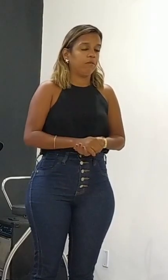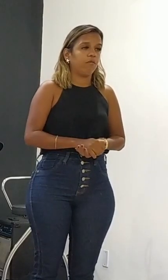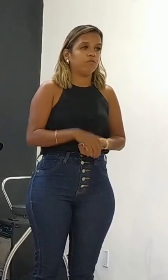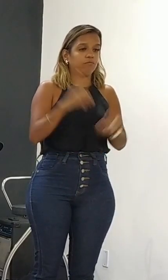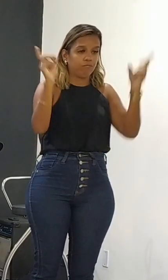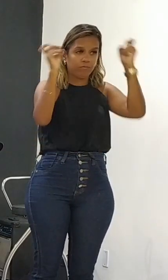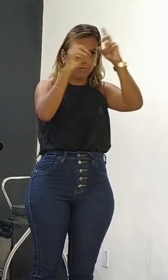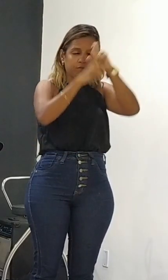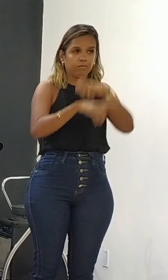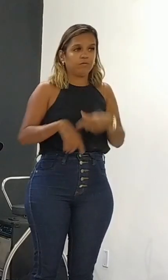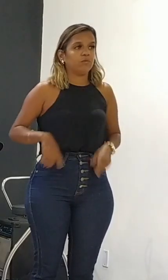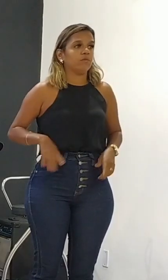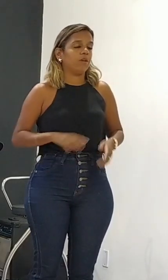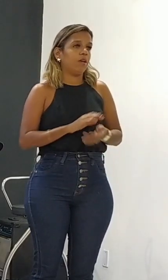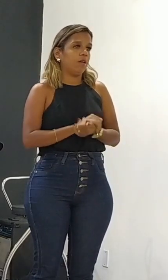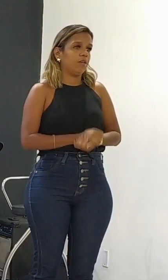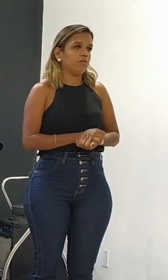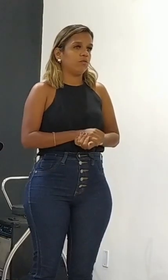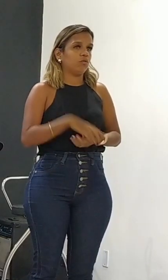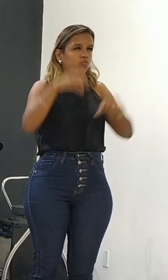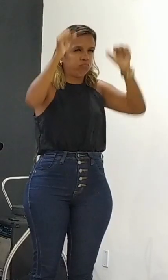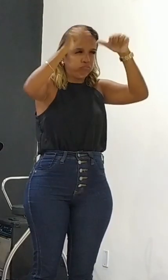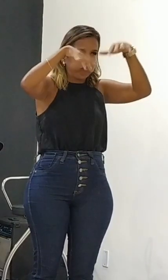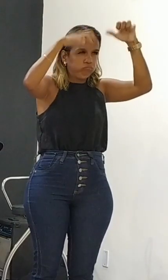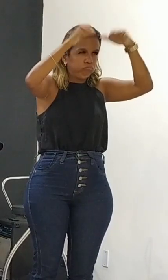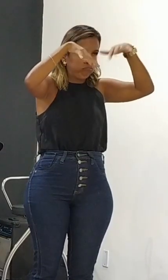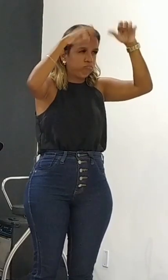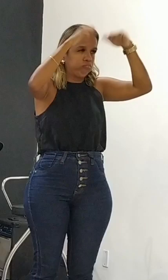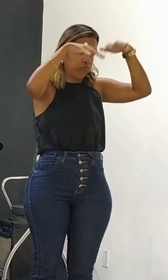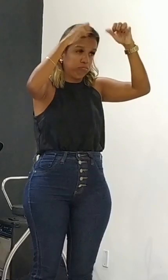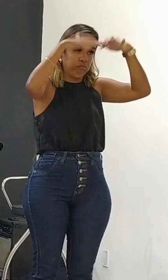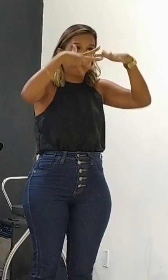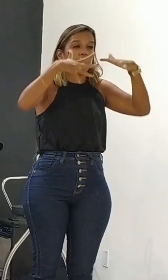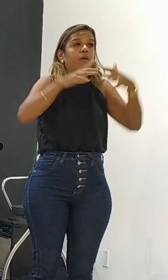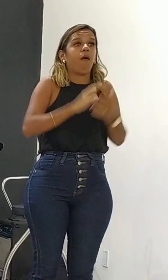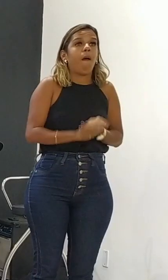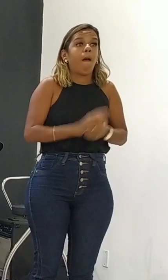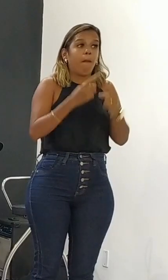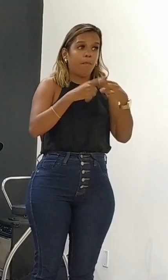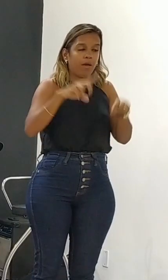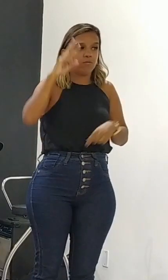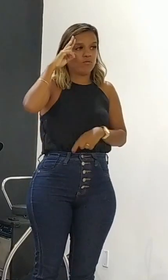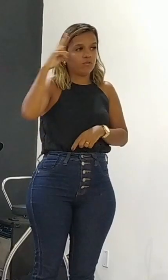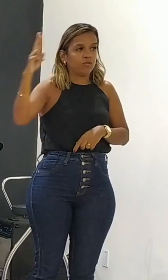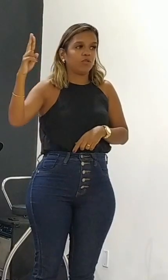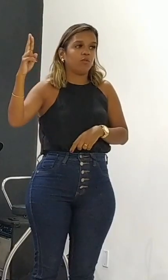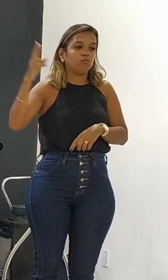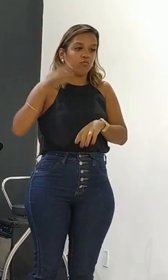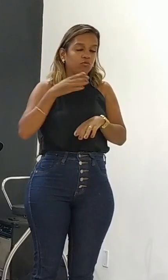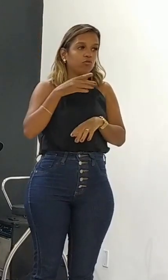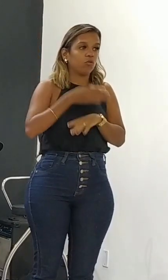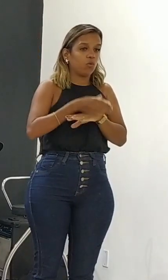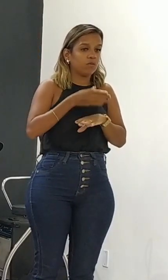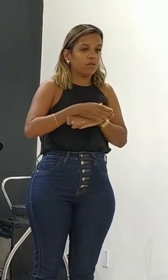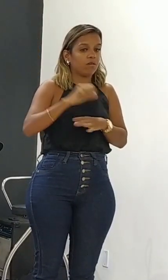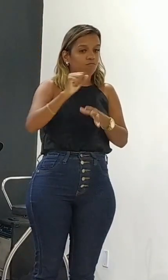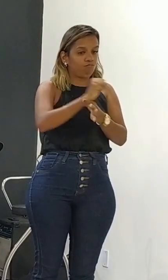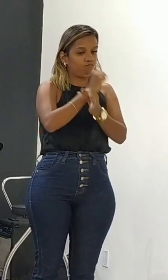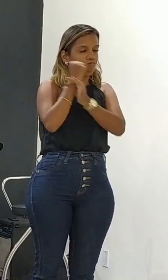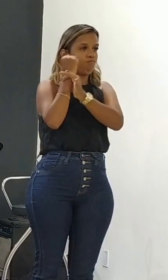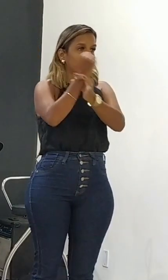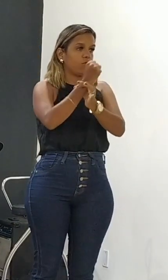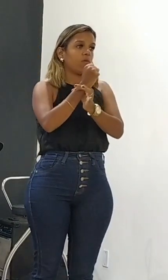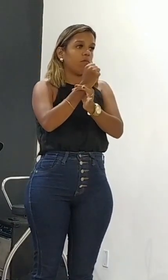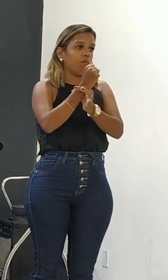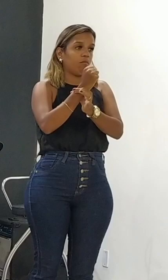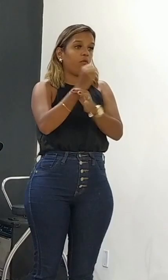enchente, dificuldade, mas chegamos aqui para a glória de Deus, e glória de Deus com segurança, porque como foi cantado que o dia do